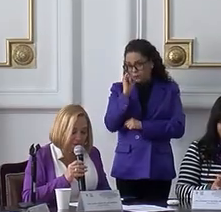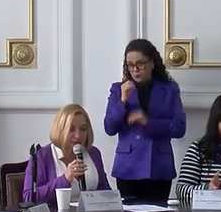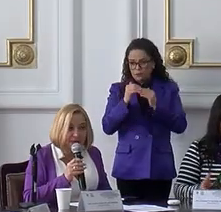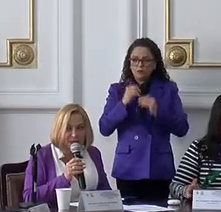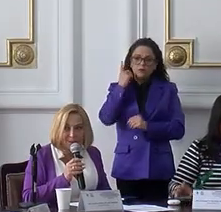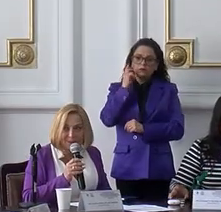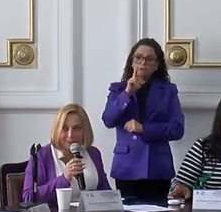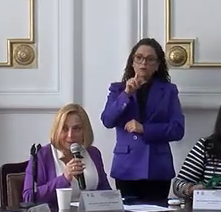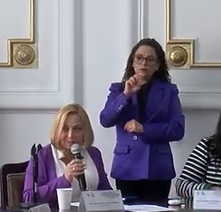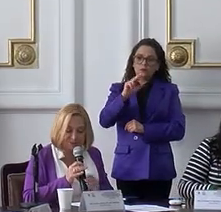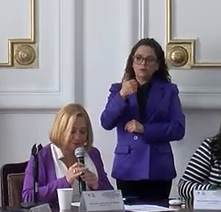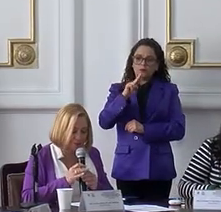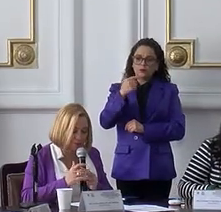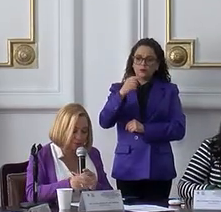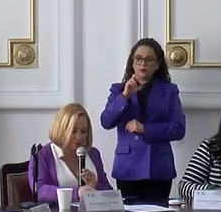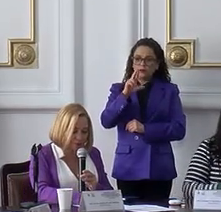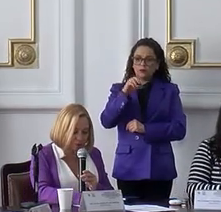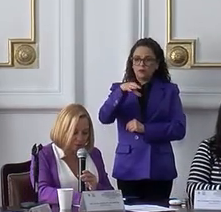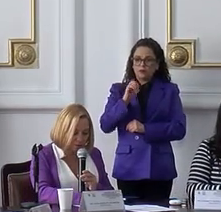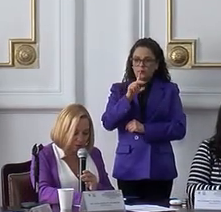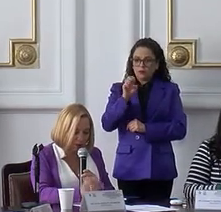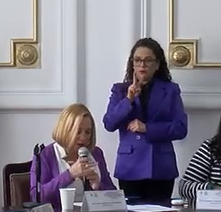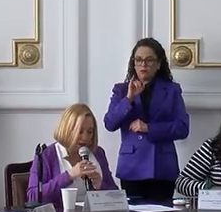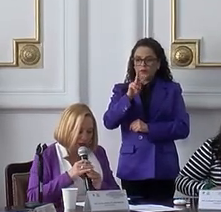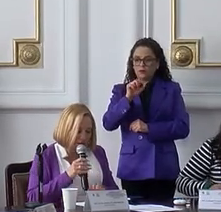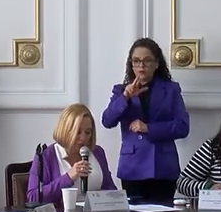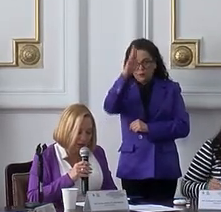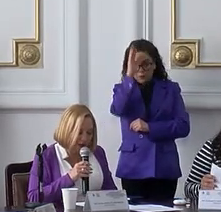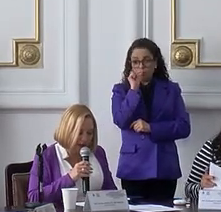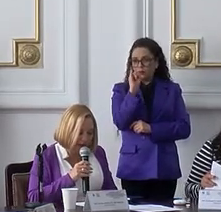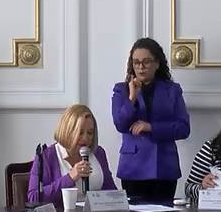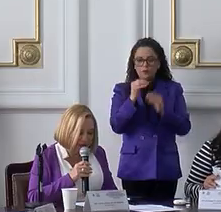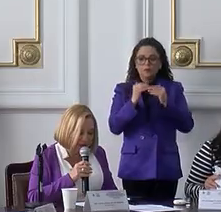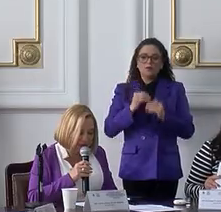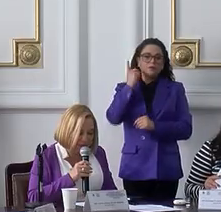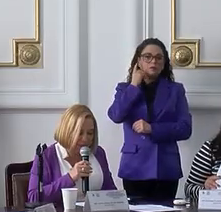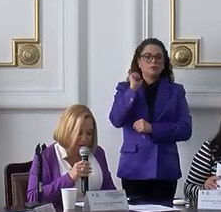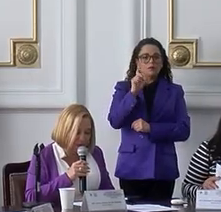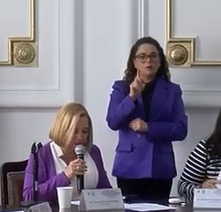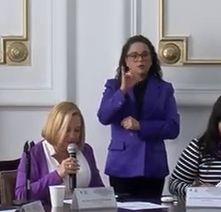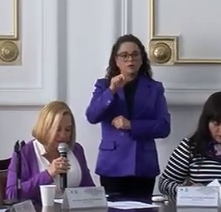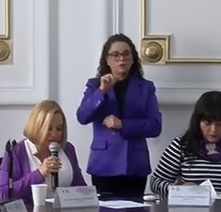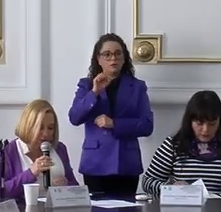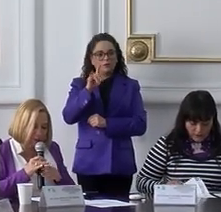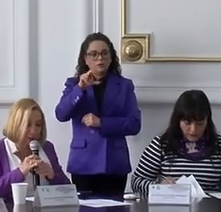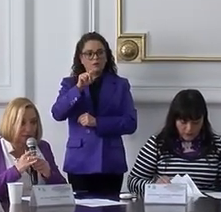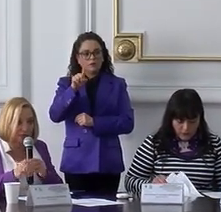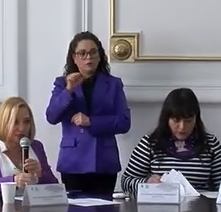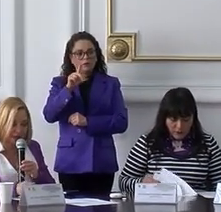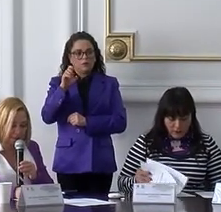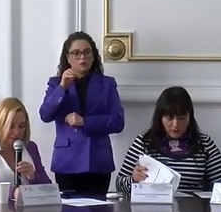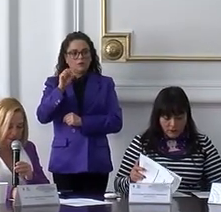de Vivar Guerra. Romo de Vivar, a favor. Diputada Adriana María Guadalupe Espinosa de los